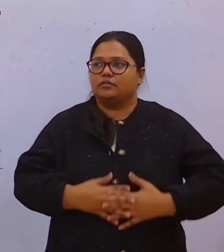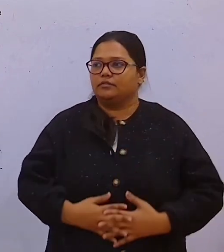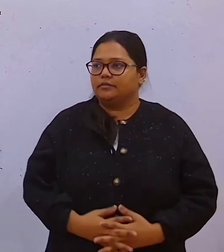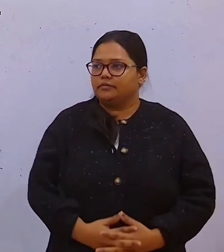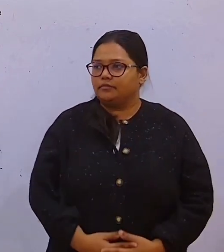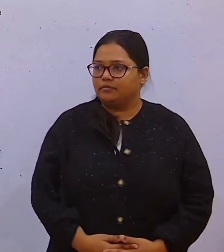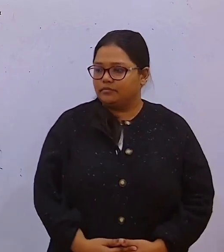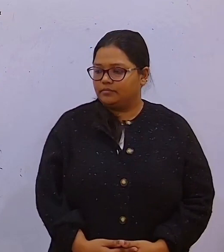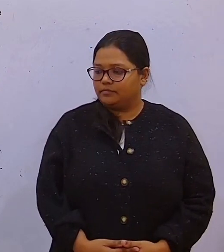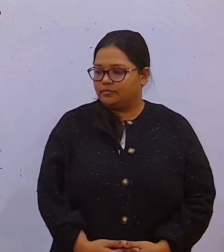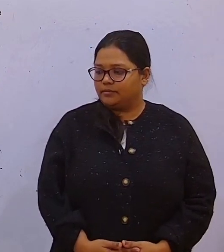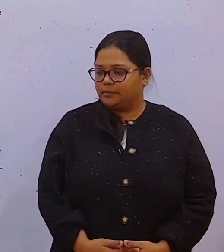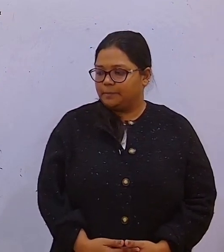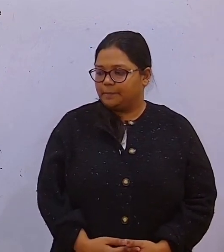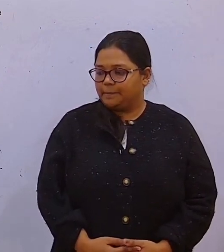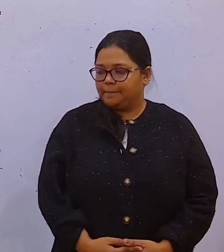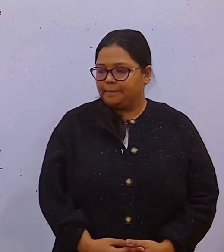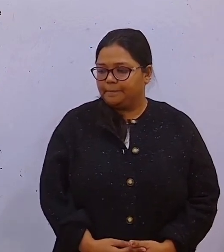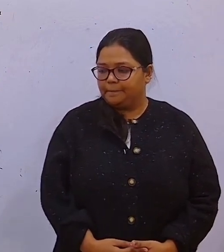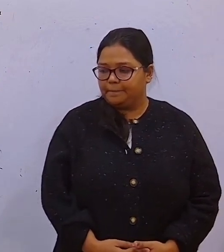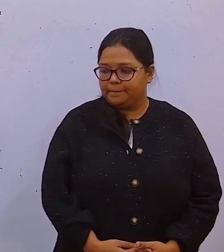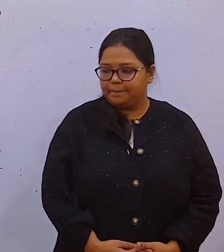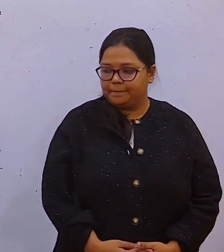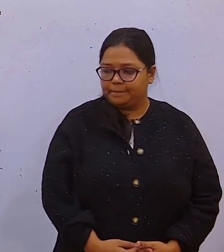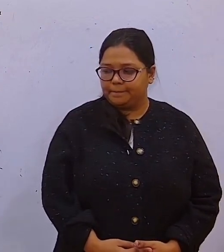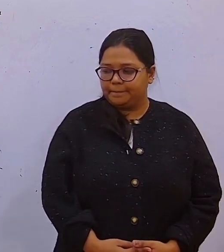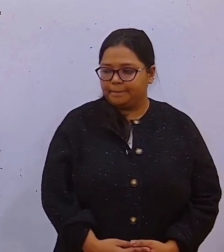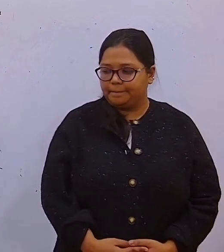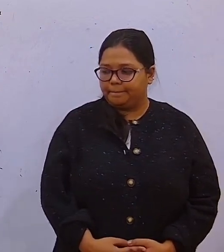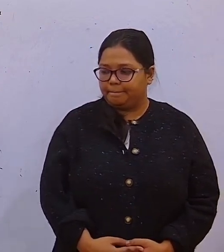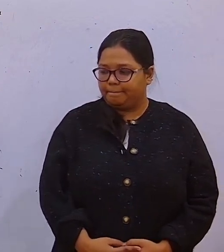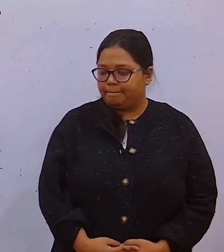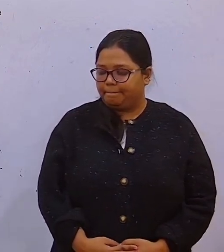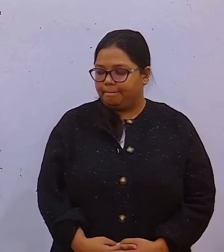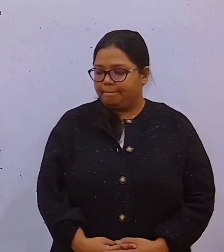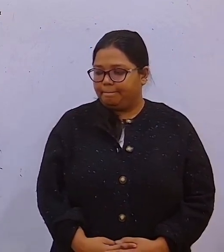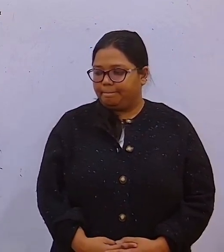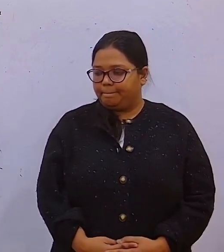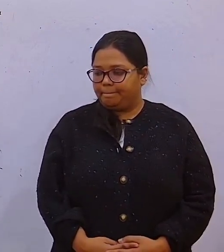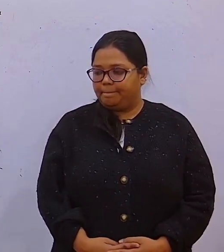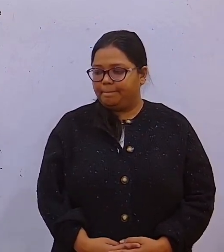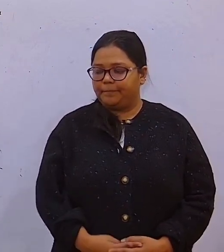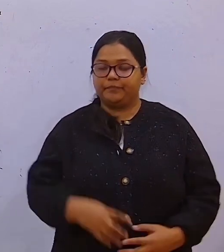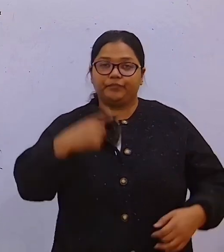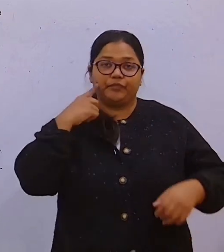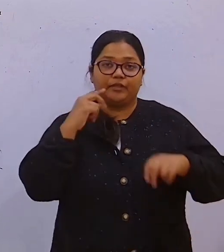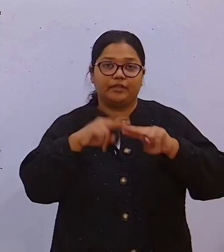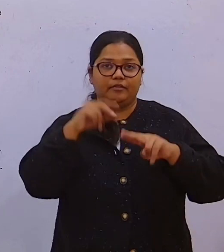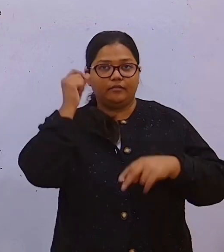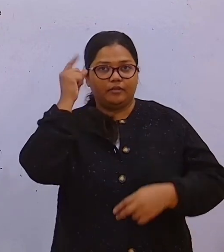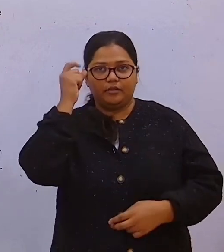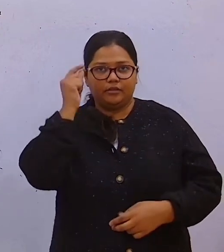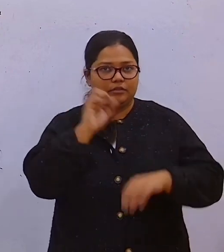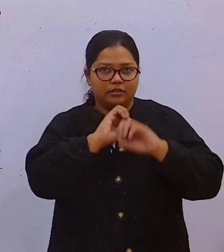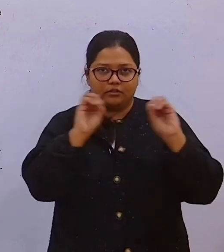दिए। इतनी भी शर्मिंदगी नहीं होनी चाहिए थी। अरे समझ में नहीं आया तो वो भी बता दो मुझे प्लीज,